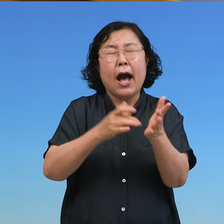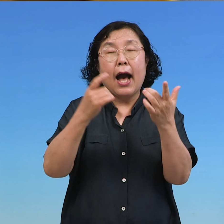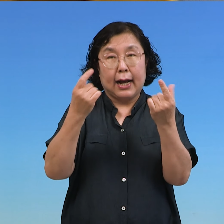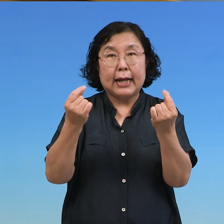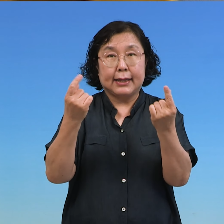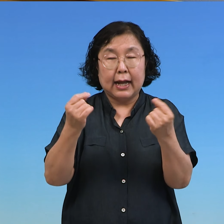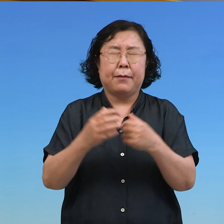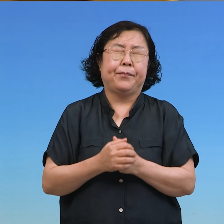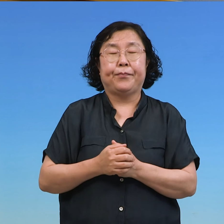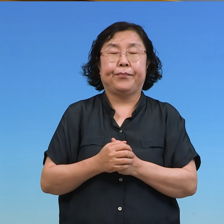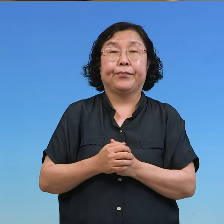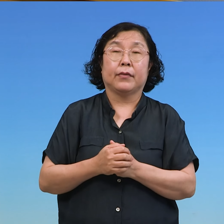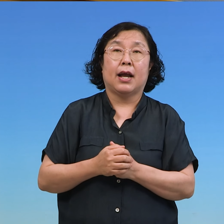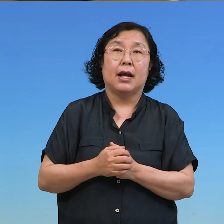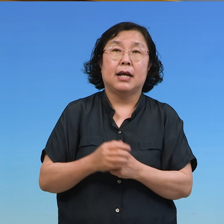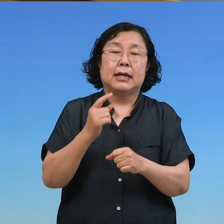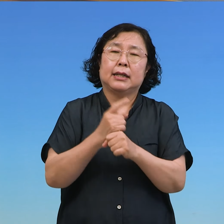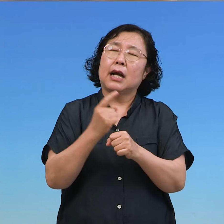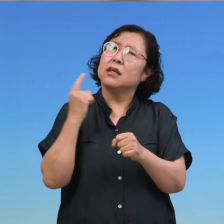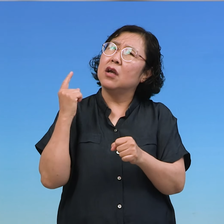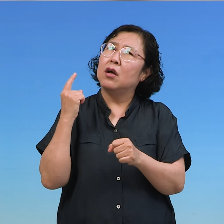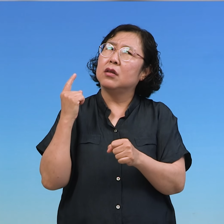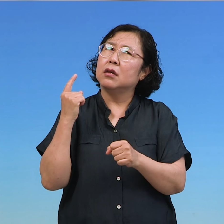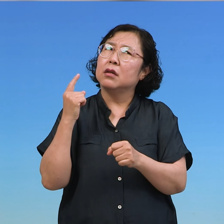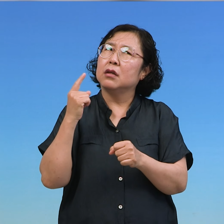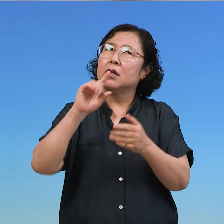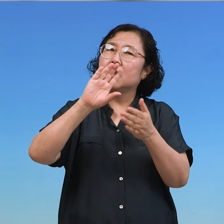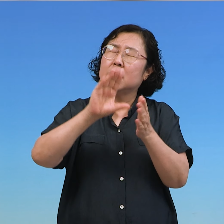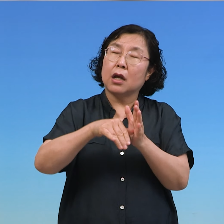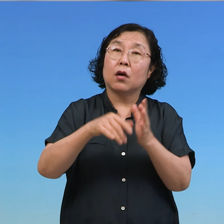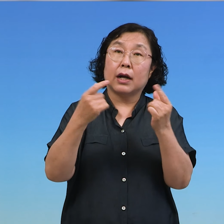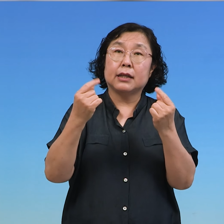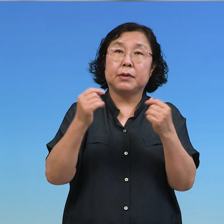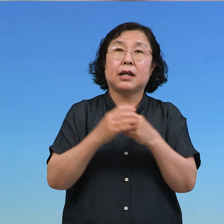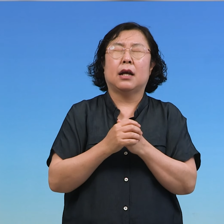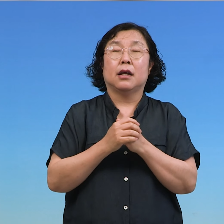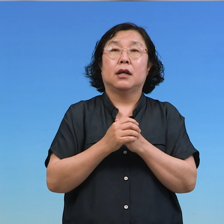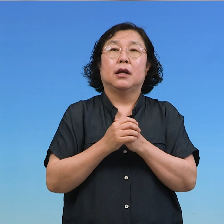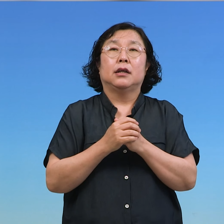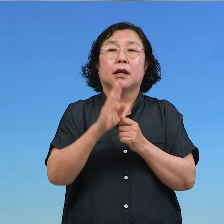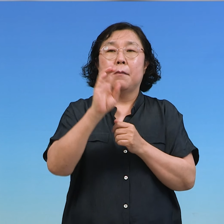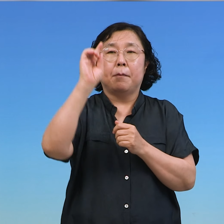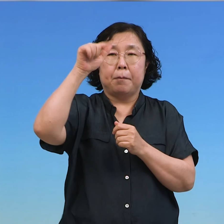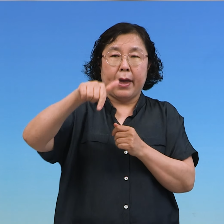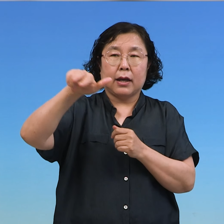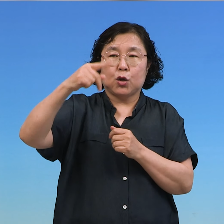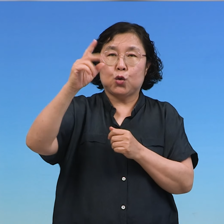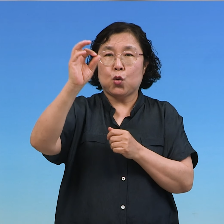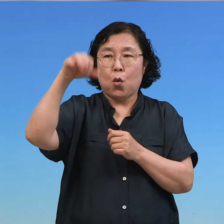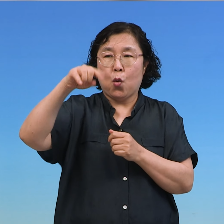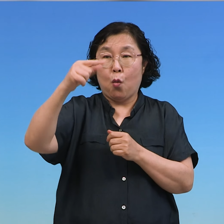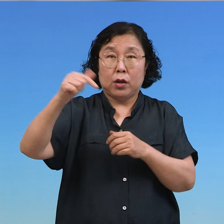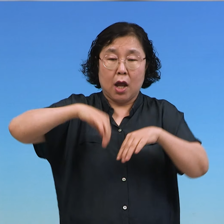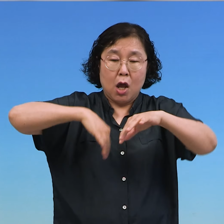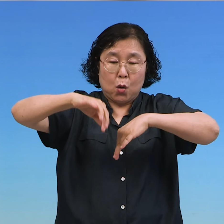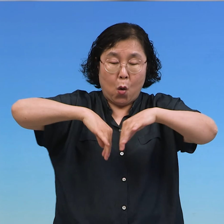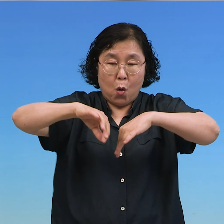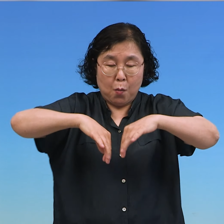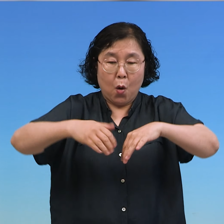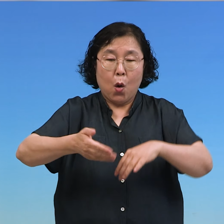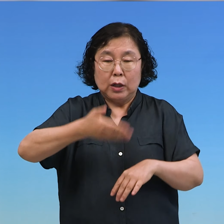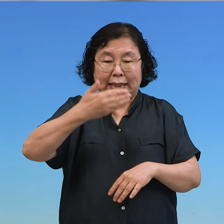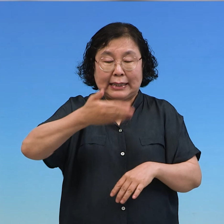딱 작년 이맘때 같은데요 그 프로가 지금은 없어졌지만 백종원의 골목식당이라는 프로가